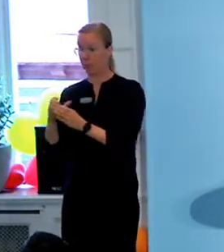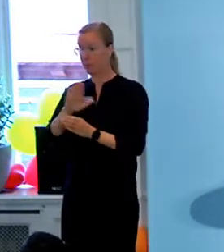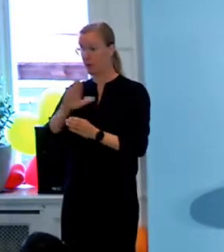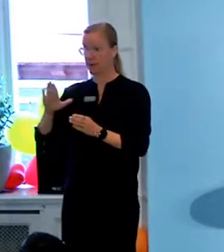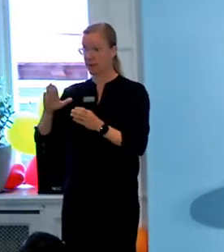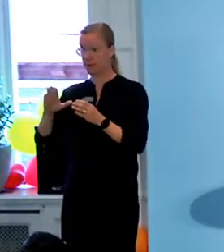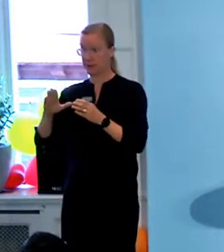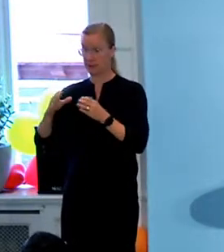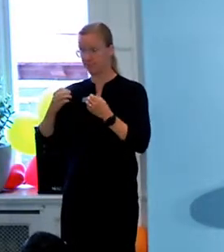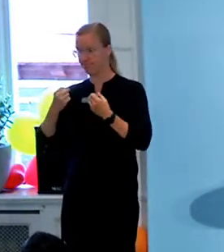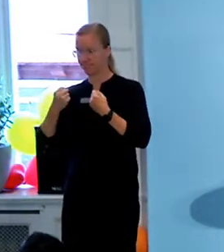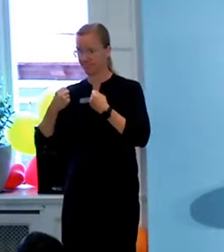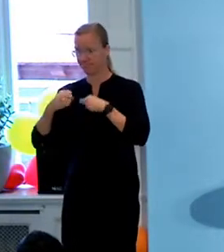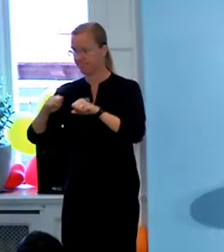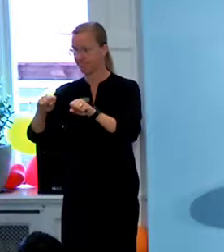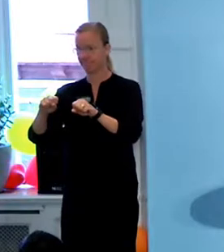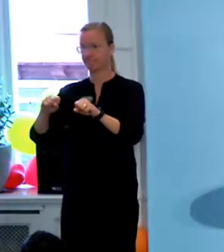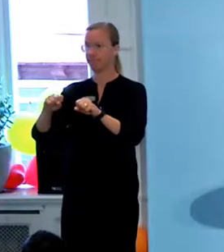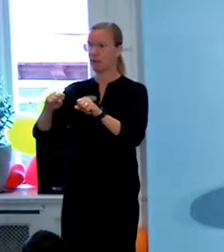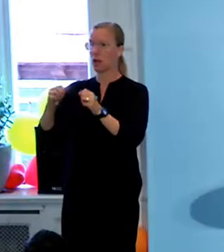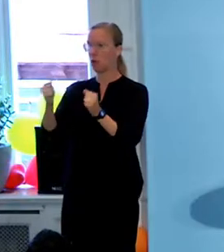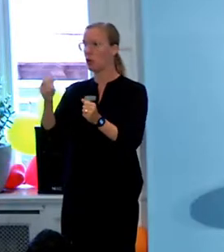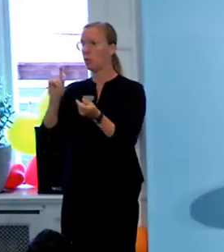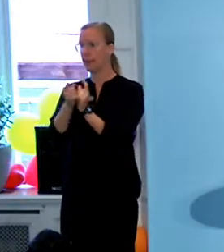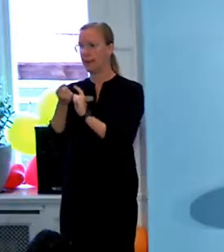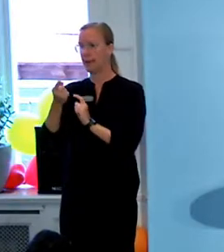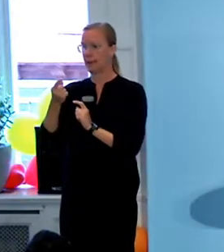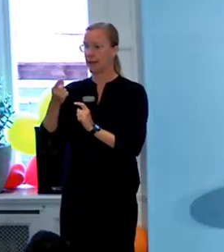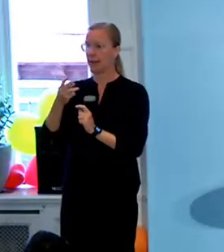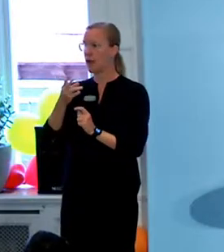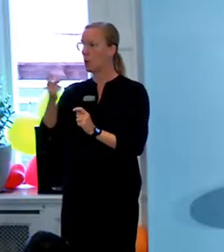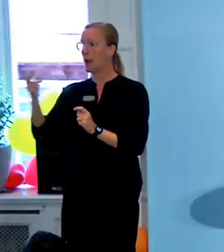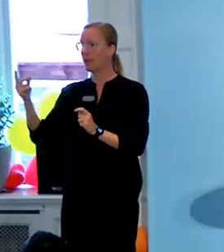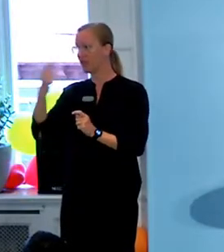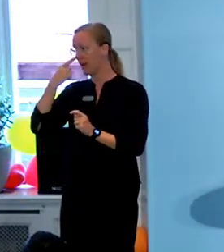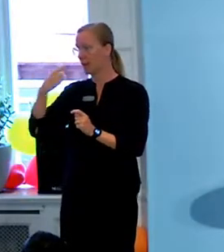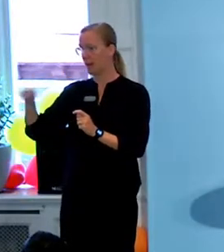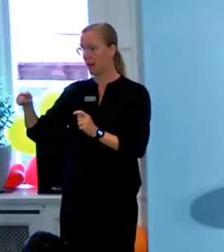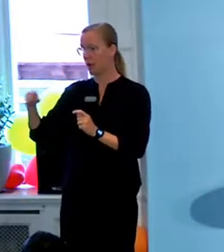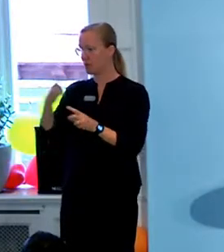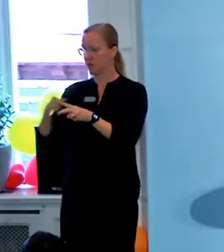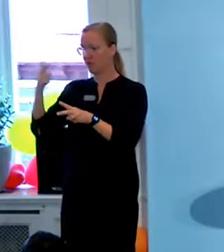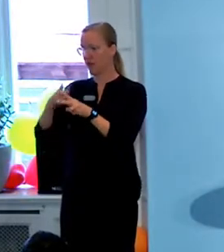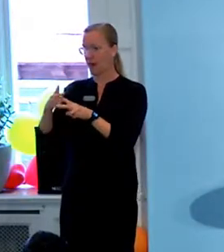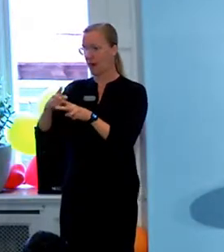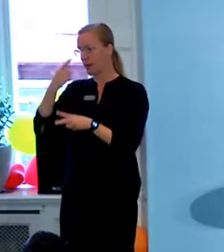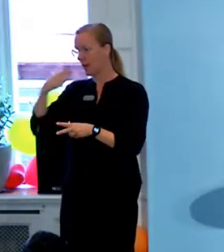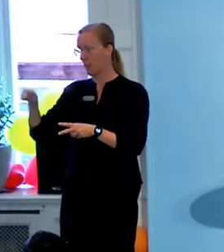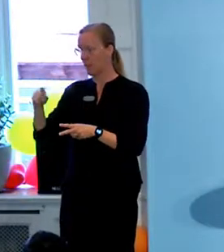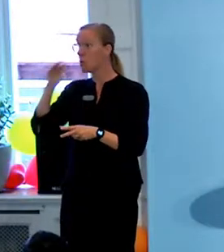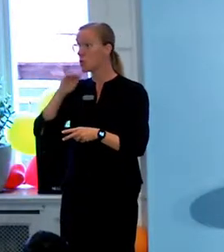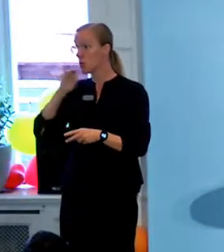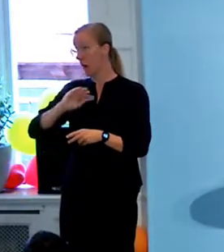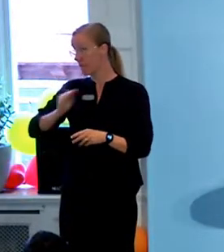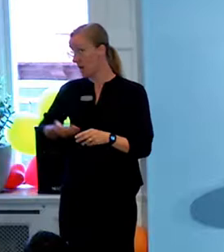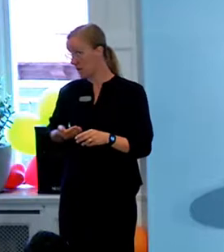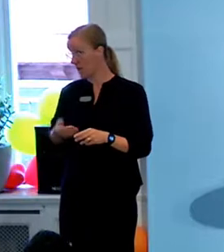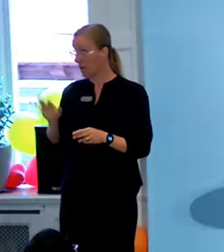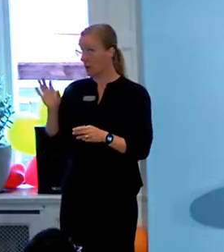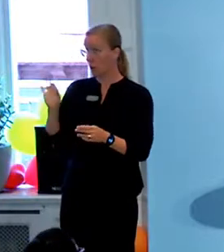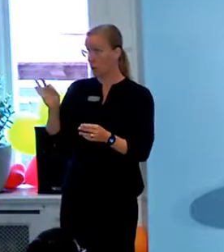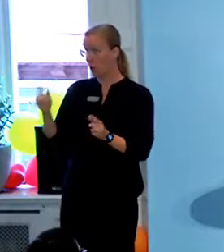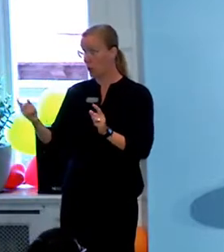involvement så att säga i detta, så sker det på bekostnad av de som är mest utsatta, nämligen de unga flickorna.